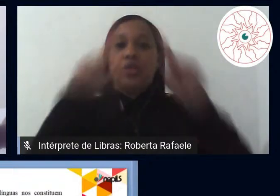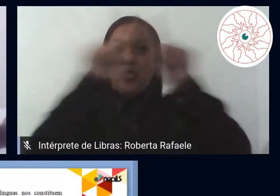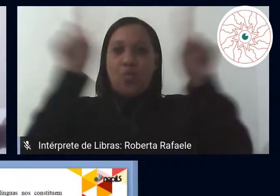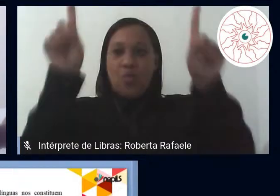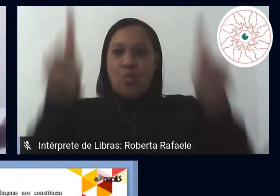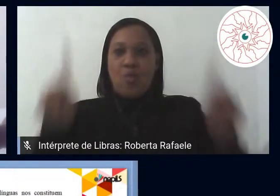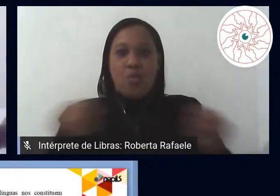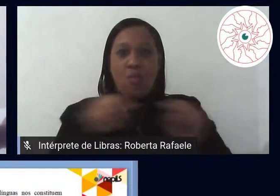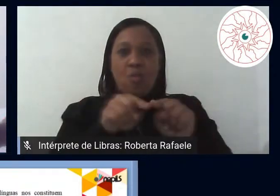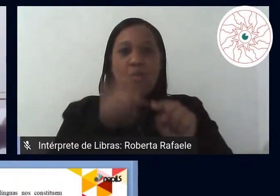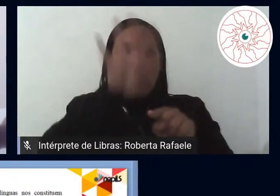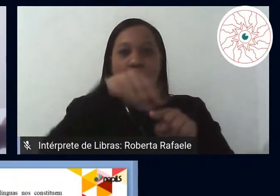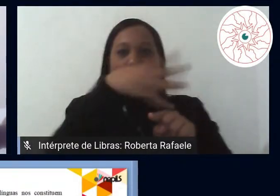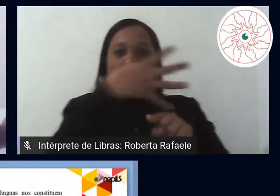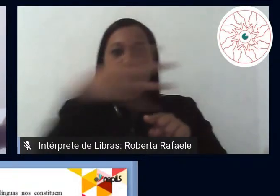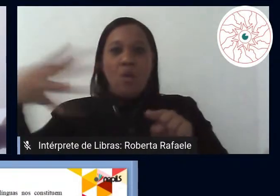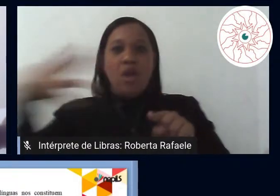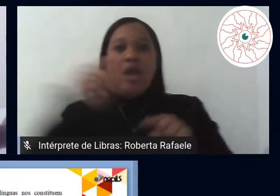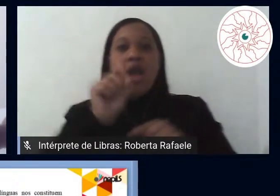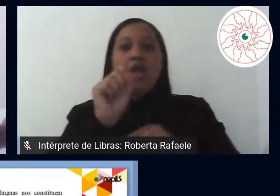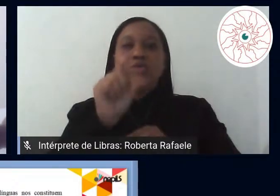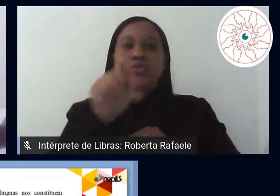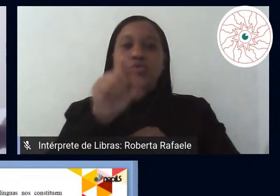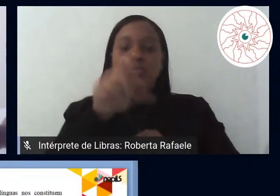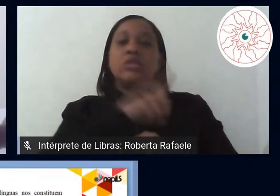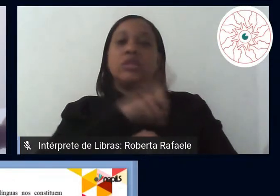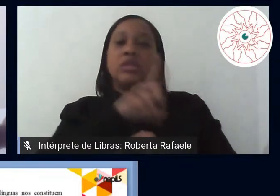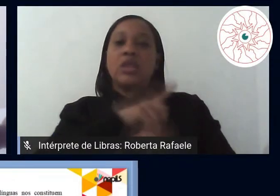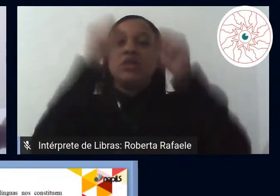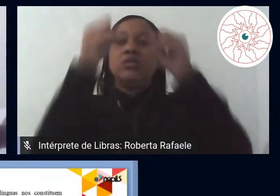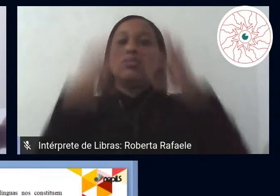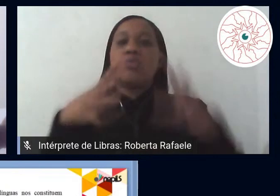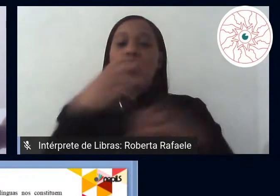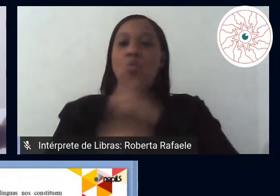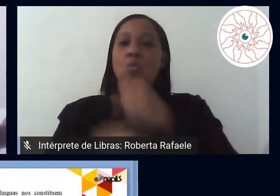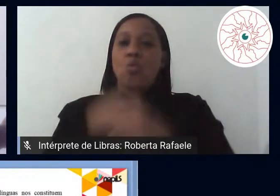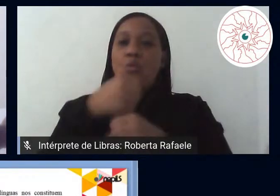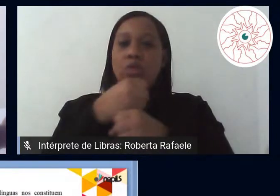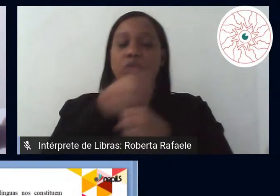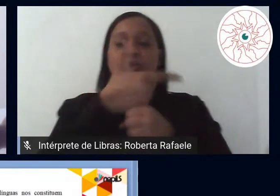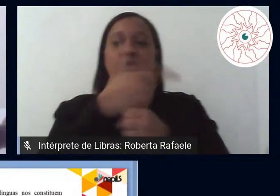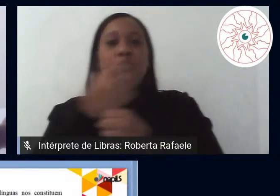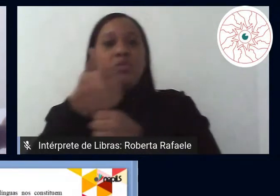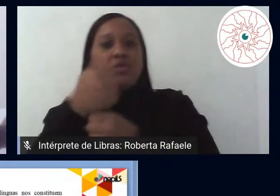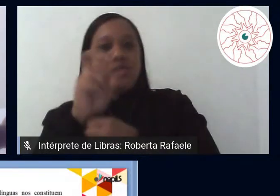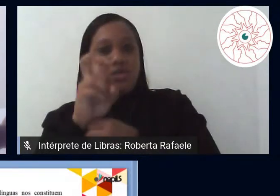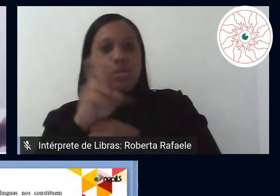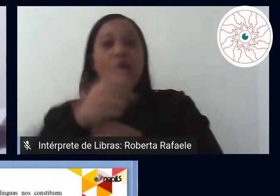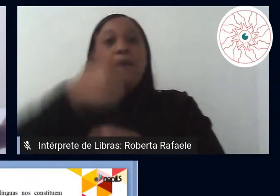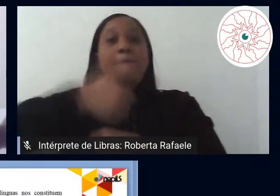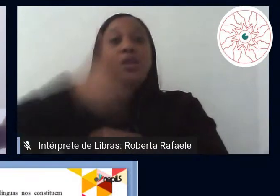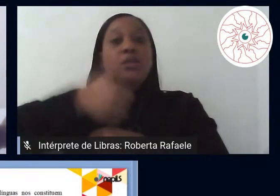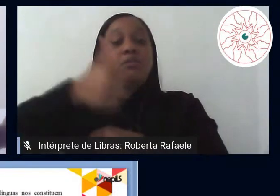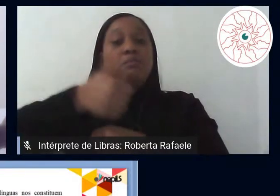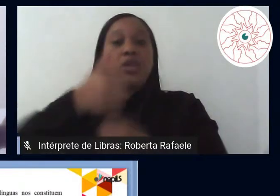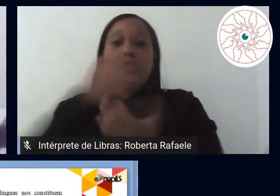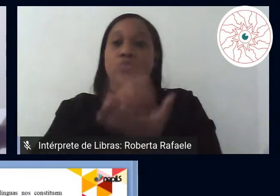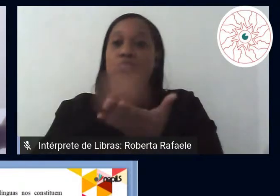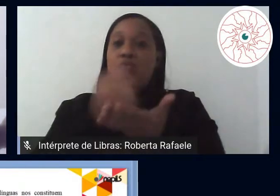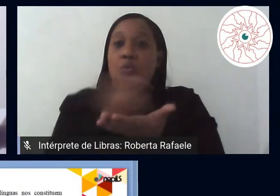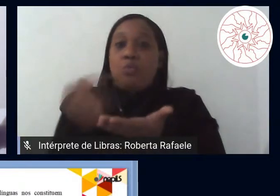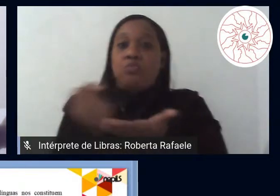azul, uma tabela que coloca o ano de 2015, foi a primeira versão, nós tínhamos 32 eh